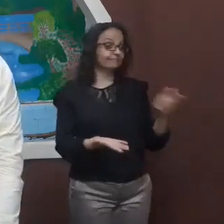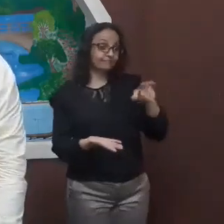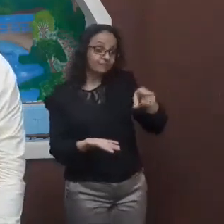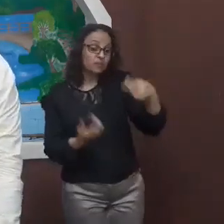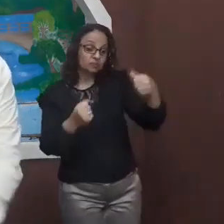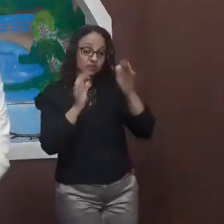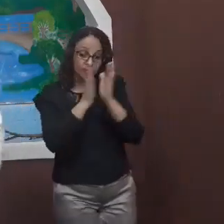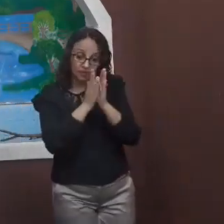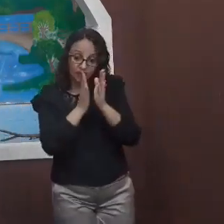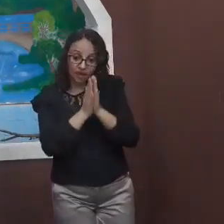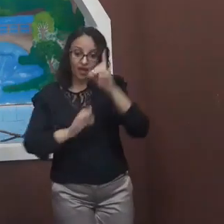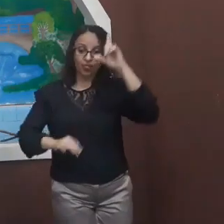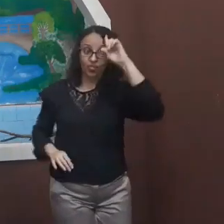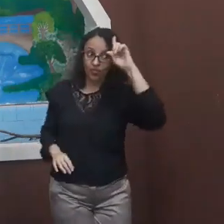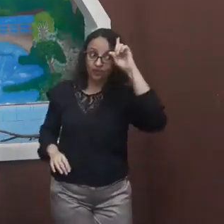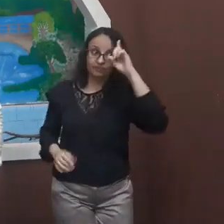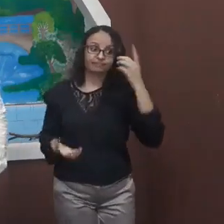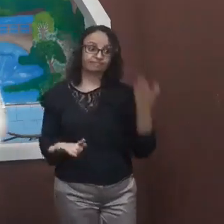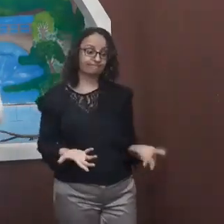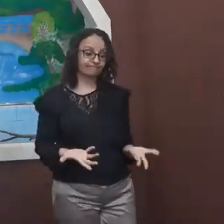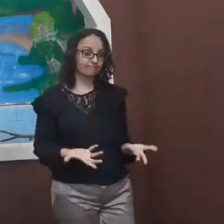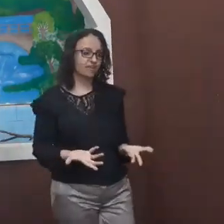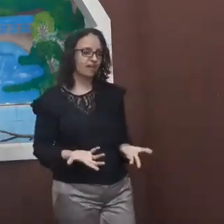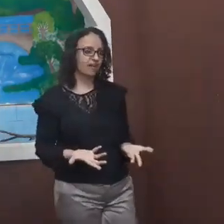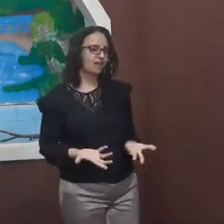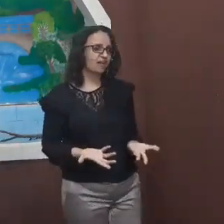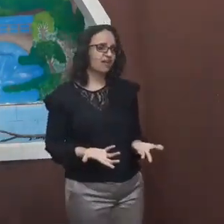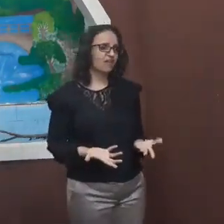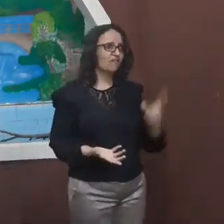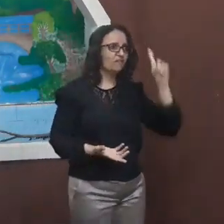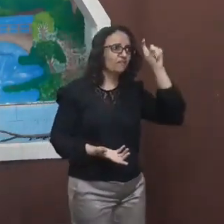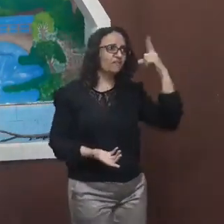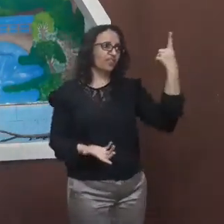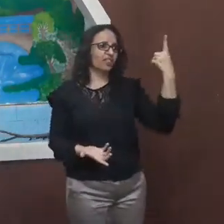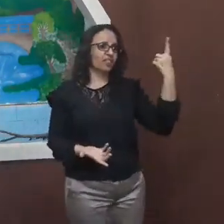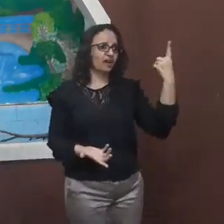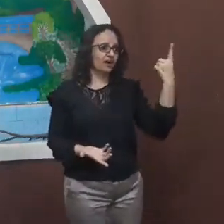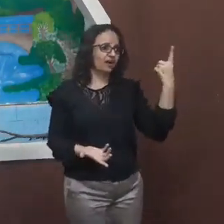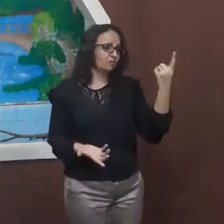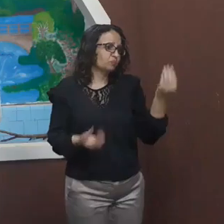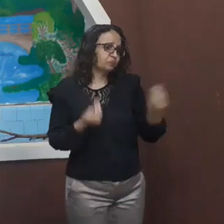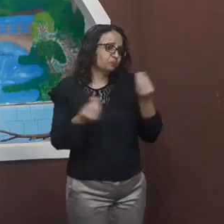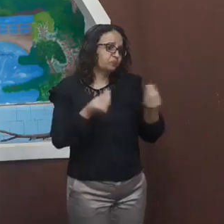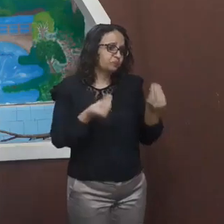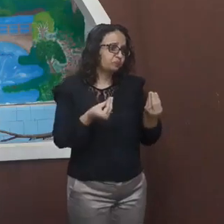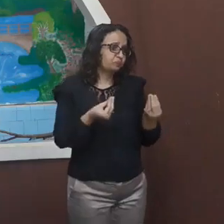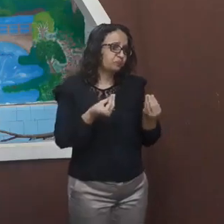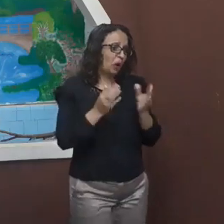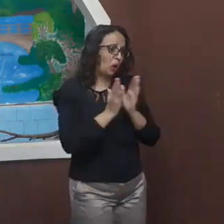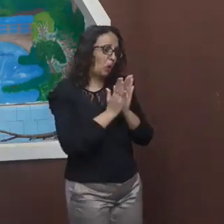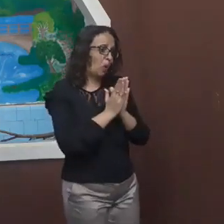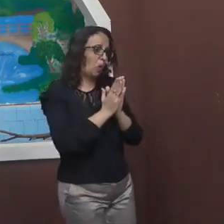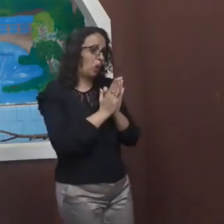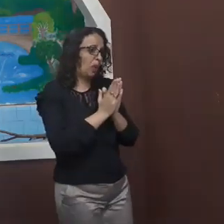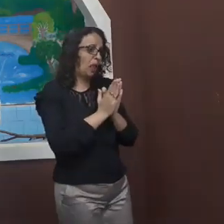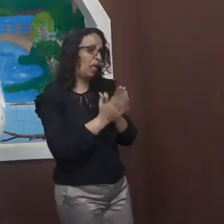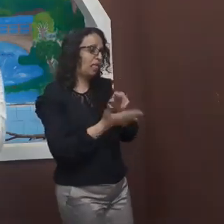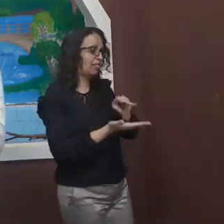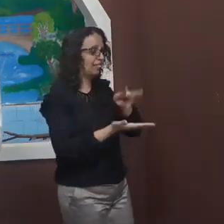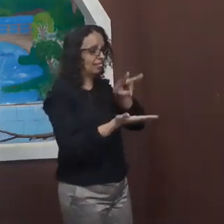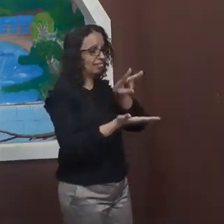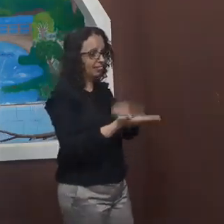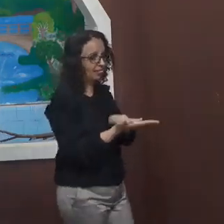você orar ao Senhor. Não adianta inventar. Você pode até inventar um jeito de orar. Você pode orar de ponta cabeça, pode